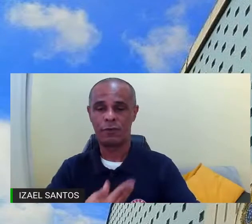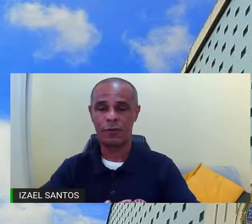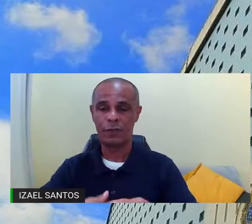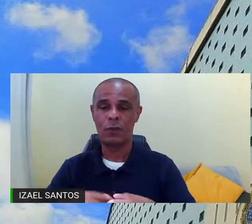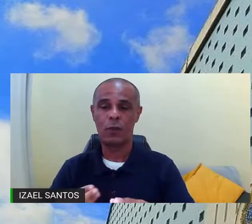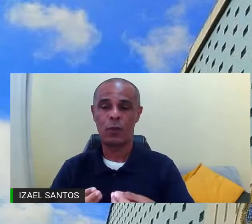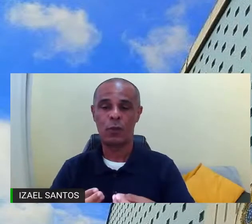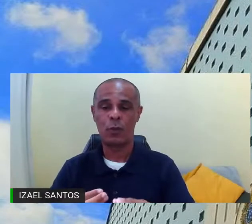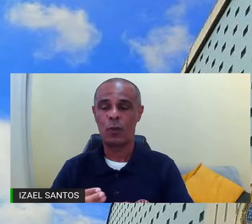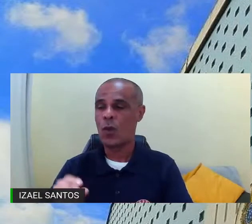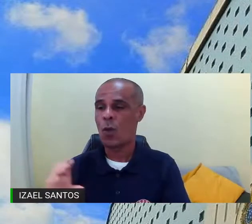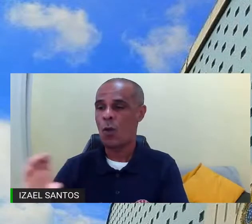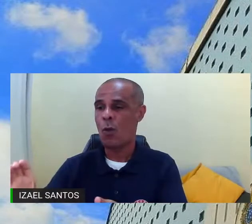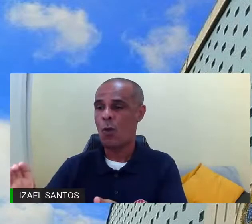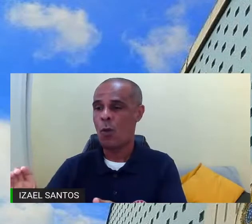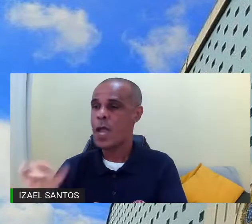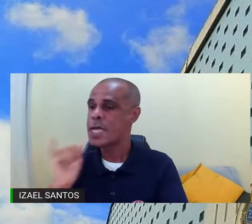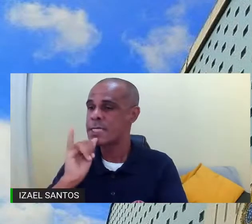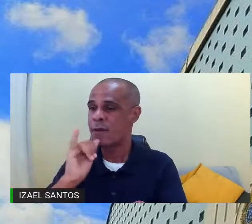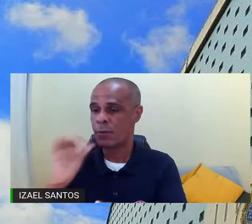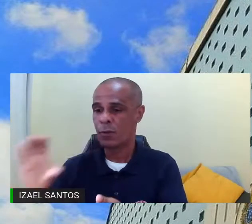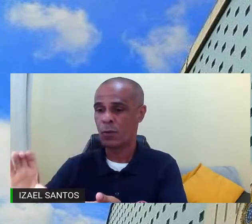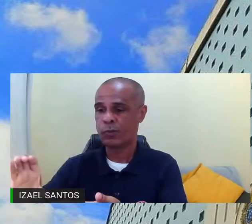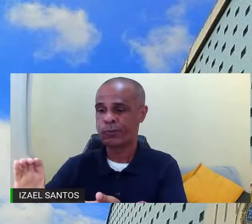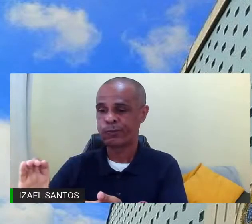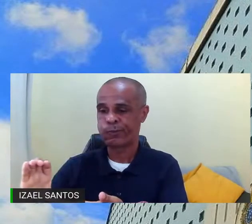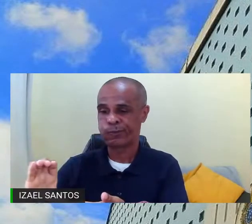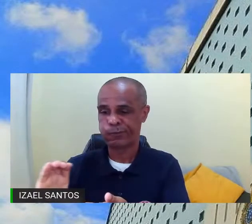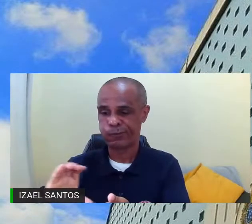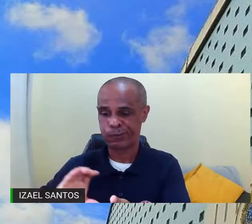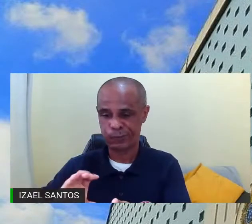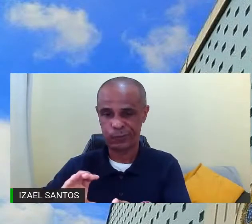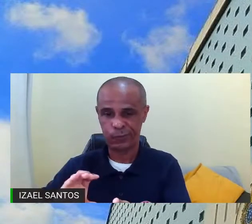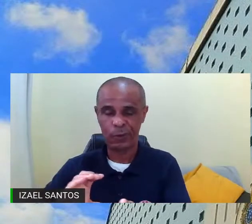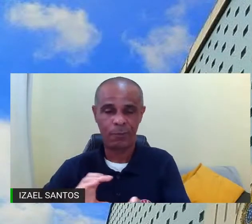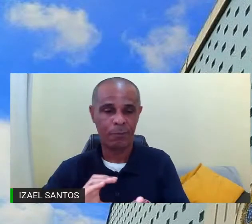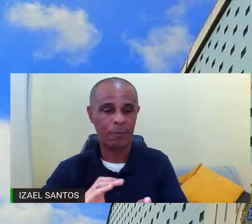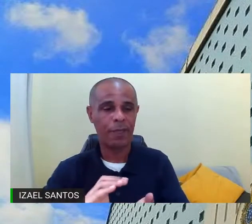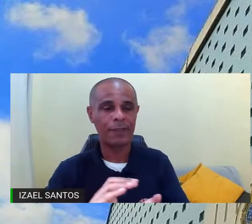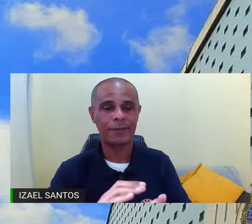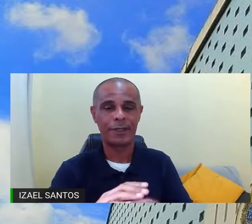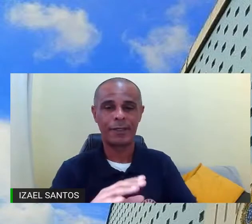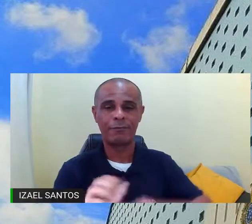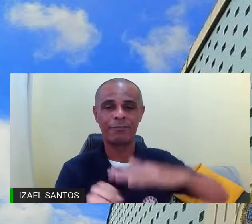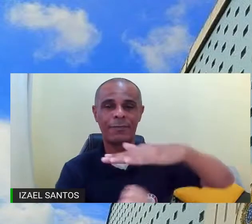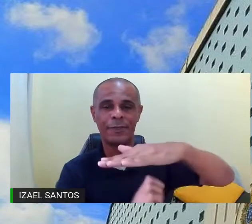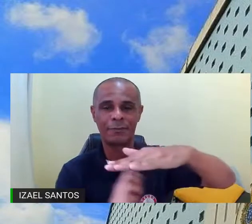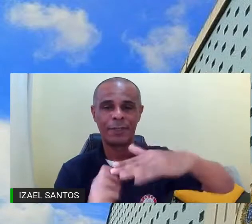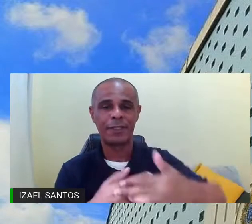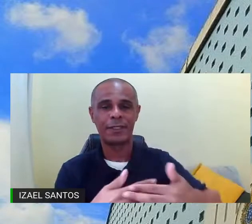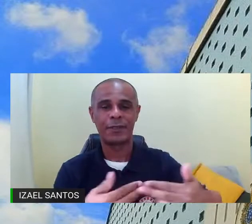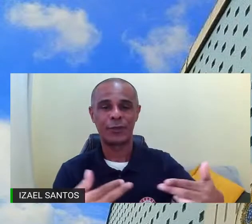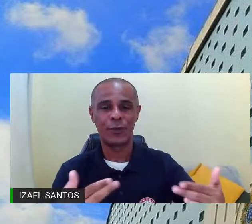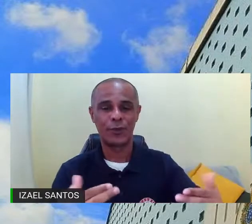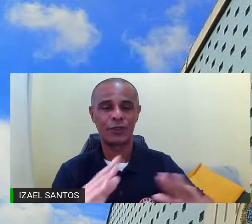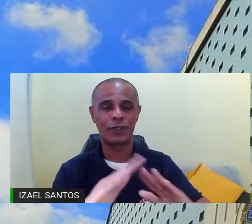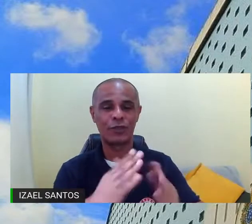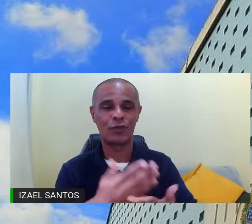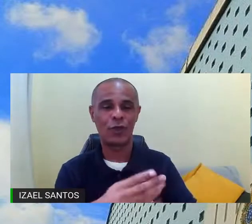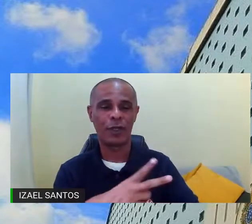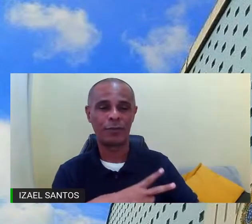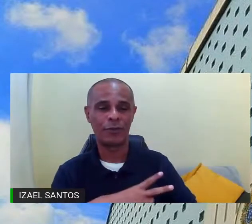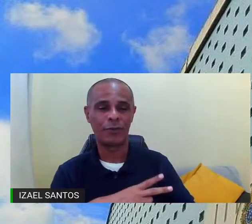os recursos públicos à iniciativa privada para que ela, de um lado, defina a concepção de ensino. Nós estamos